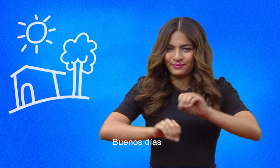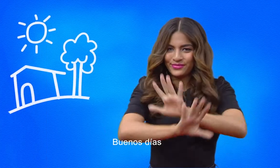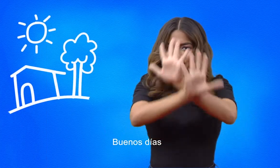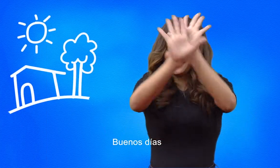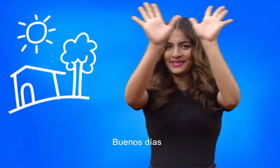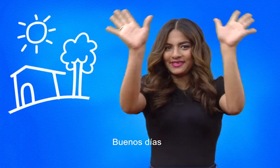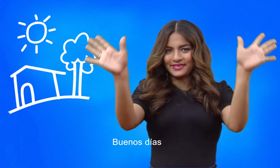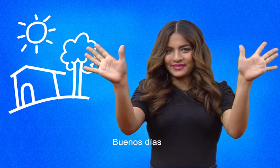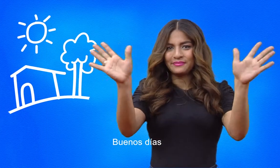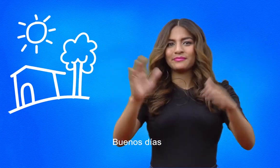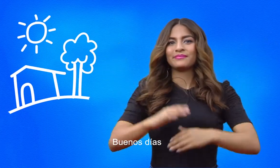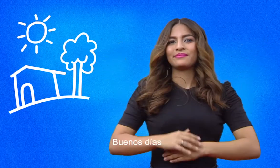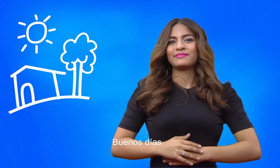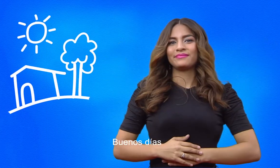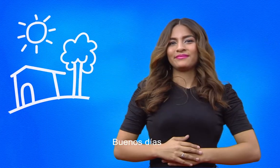Buenos días.